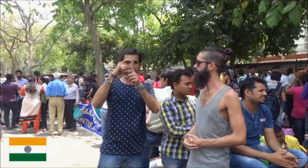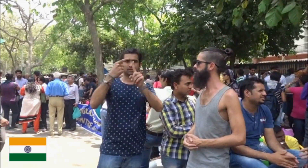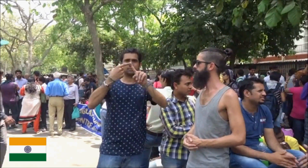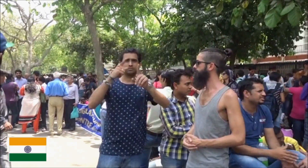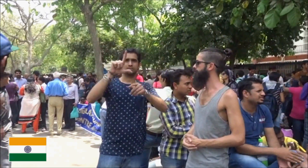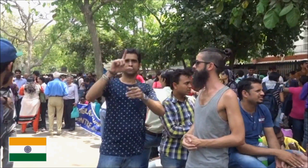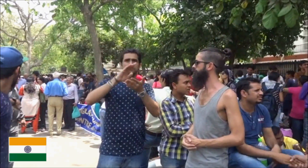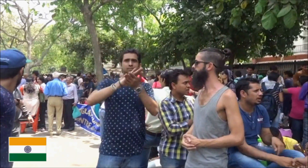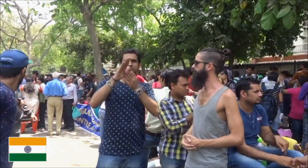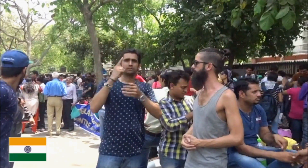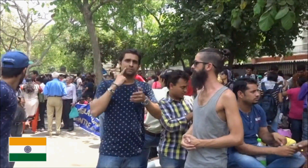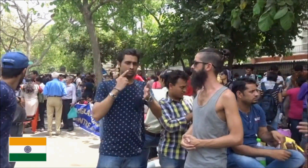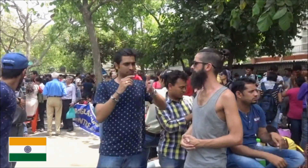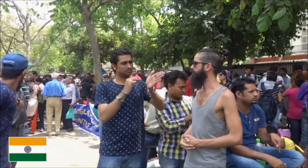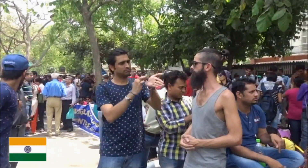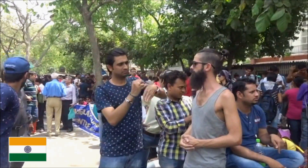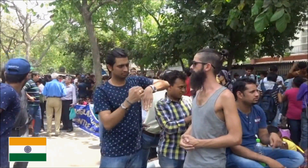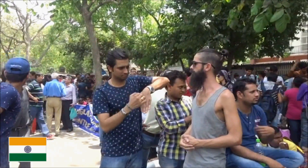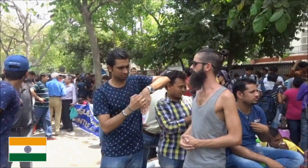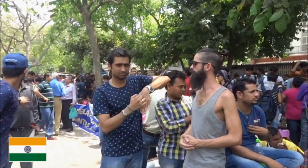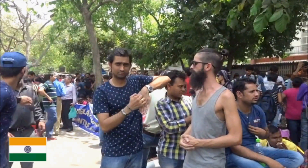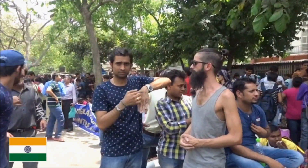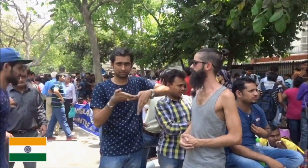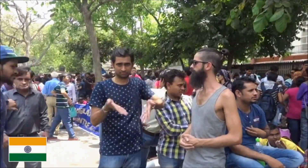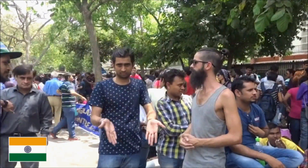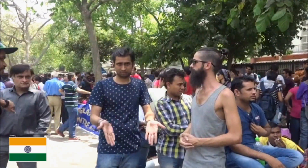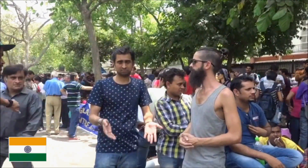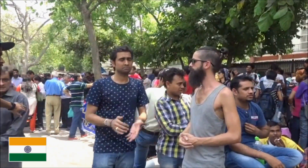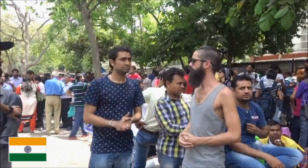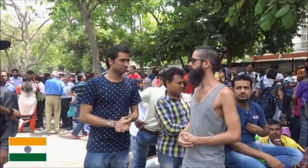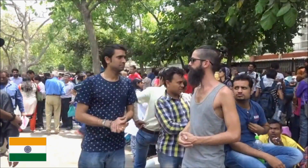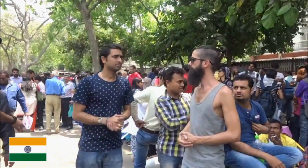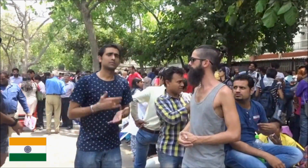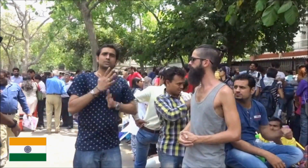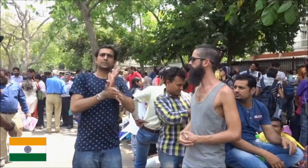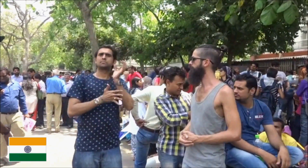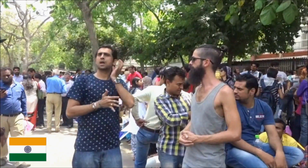on est à Delhi. Ici, voilà.